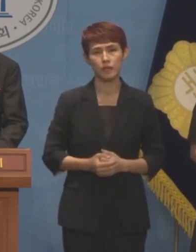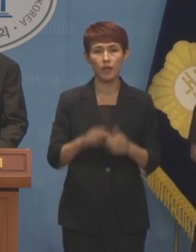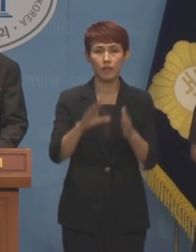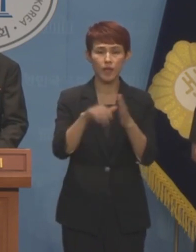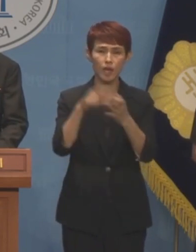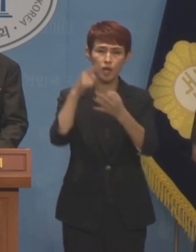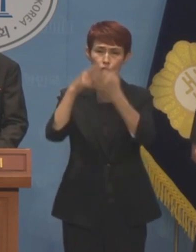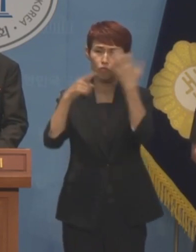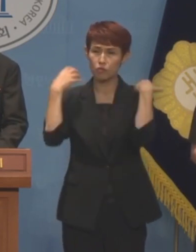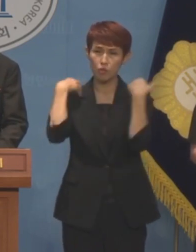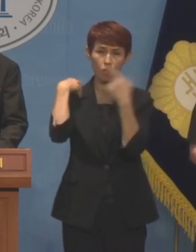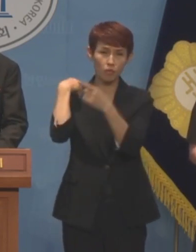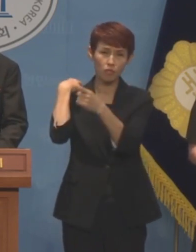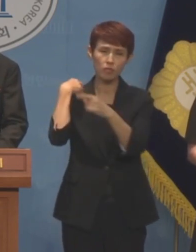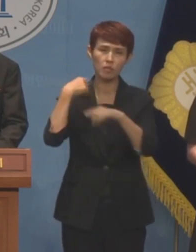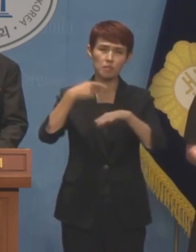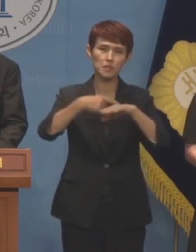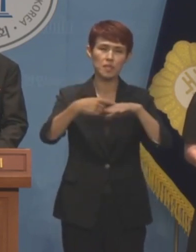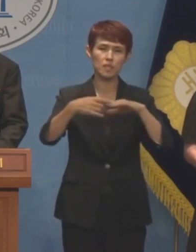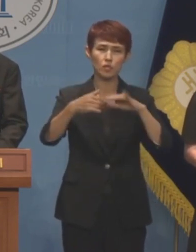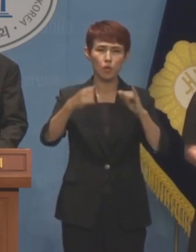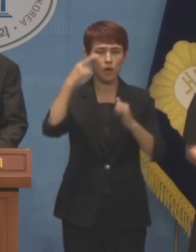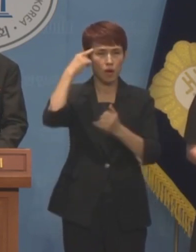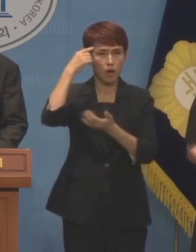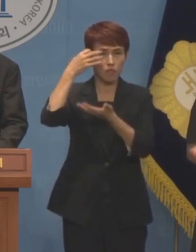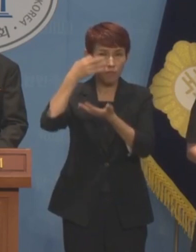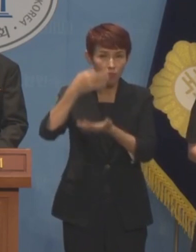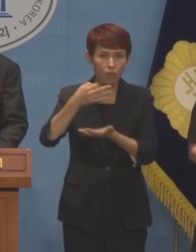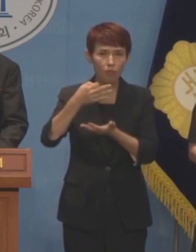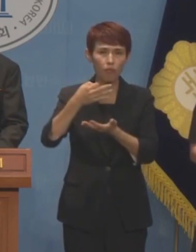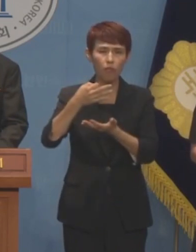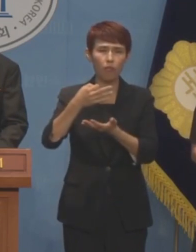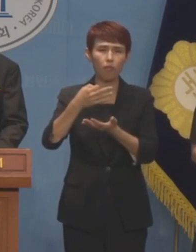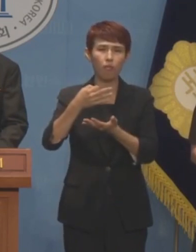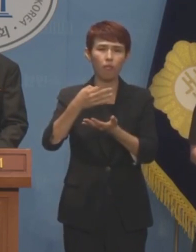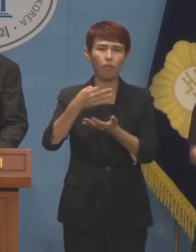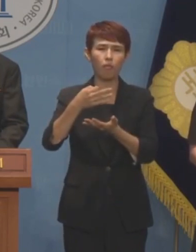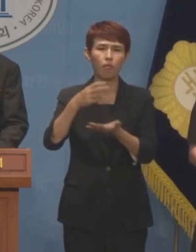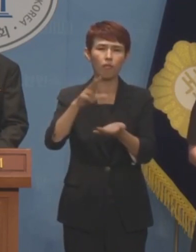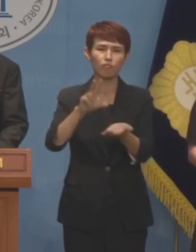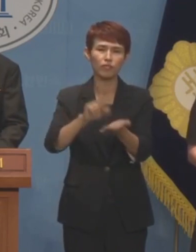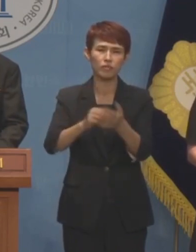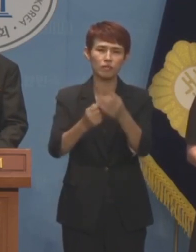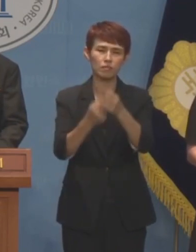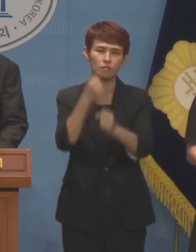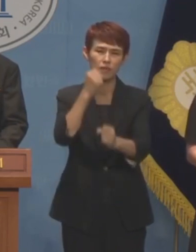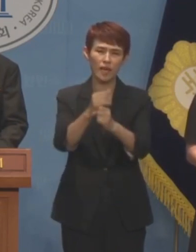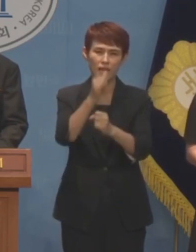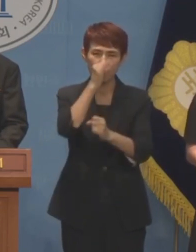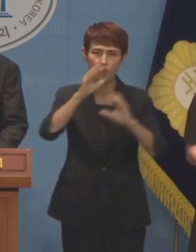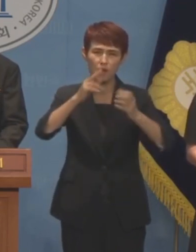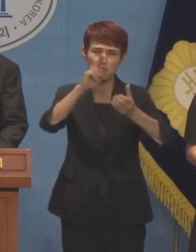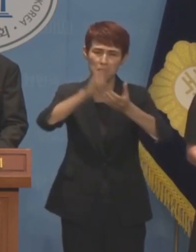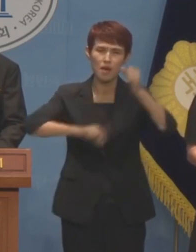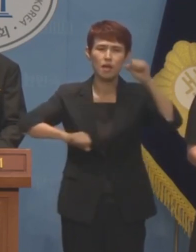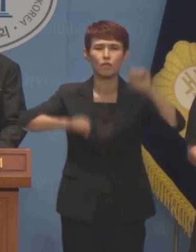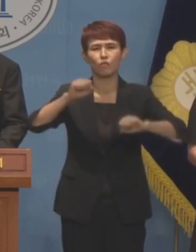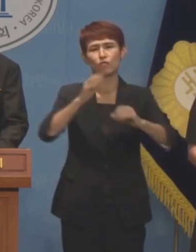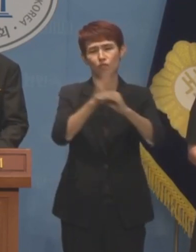윤 정권은 민족어를 오염시키는 매국 숭일 행동에 나서고